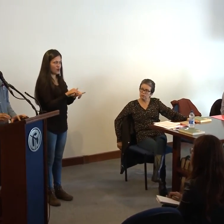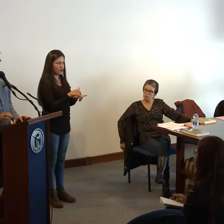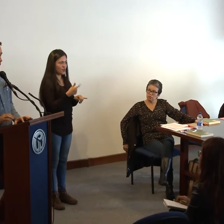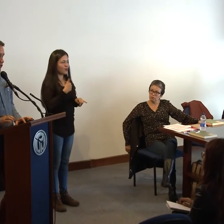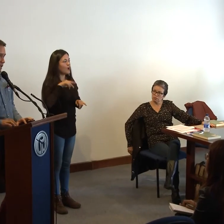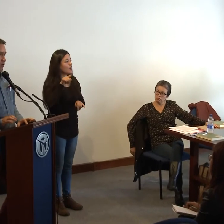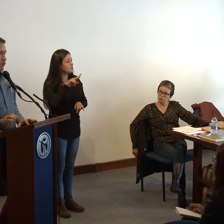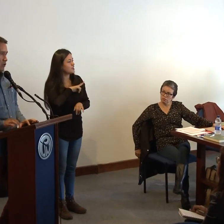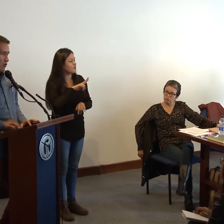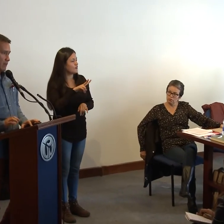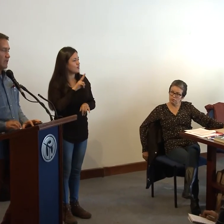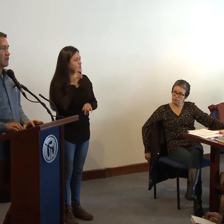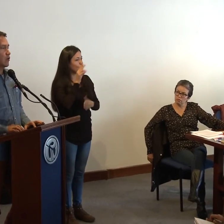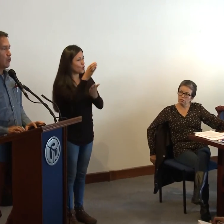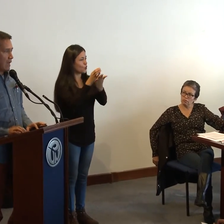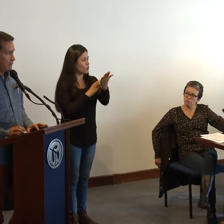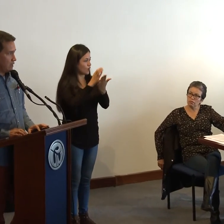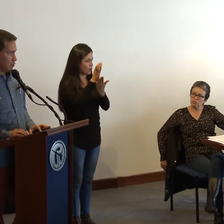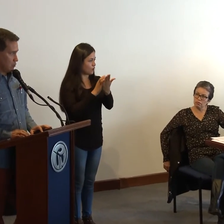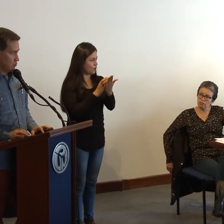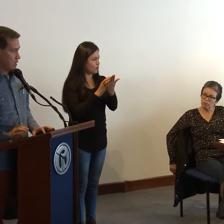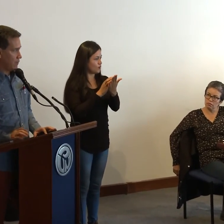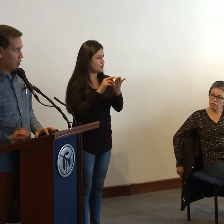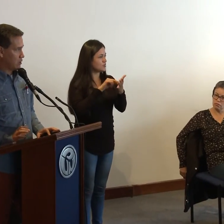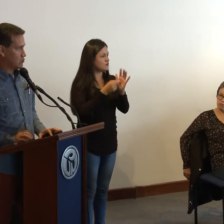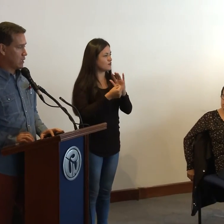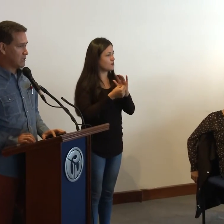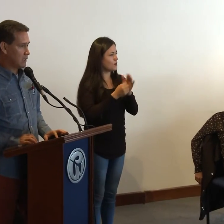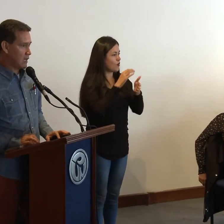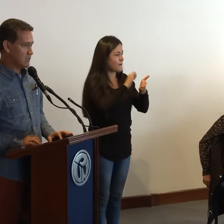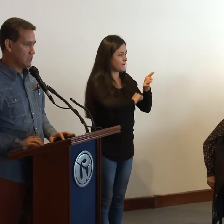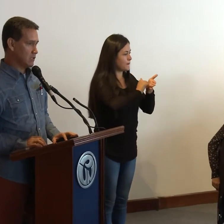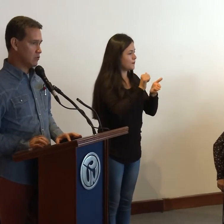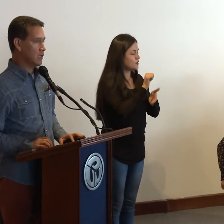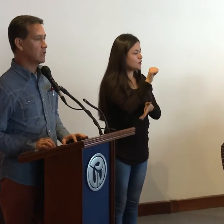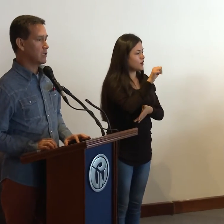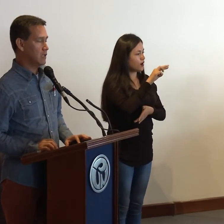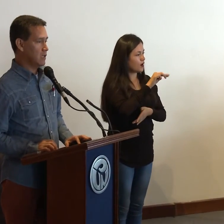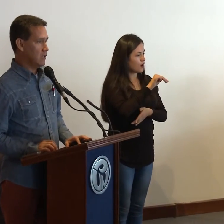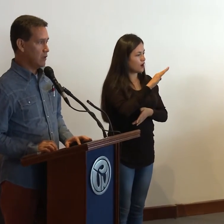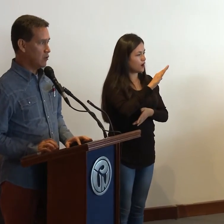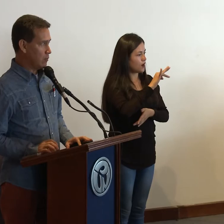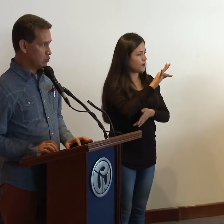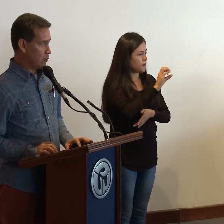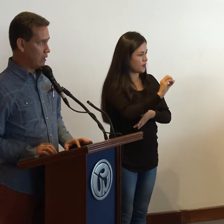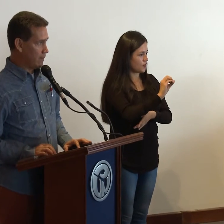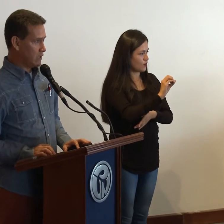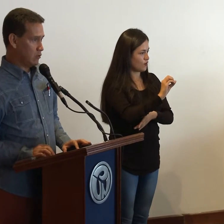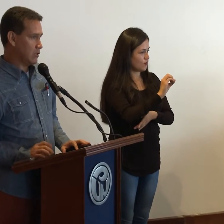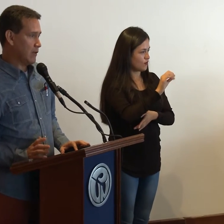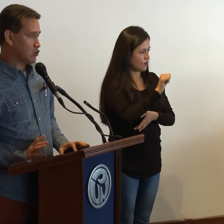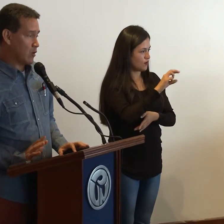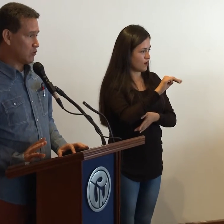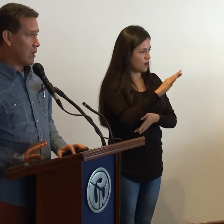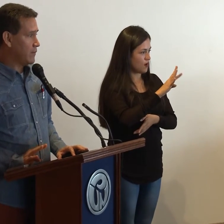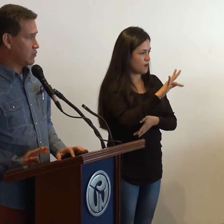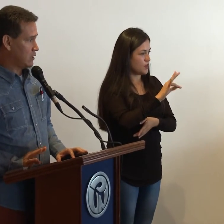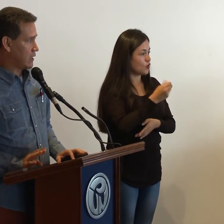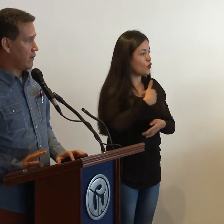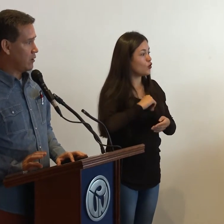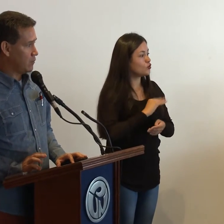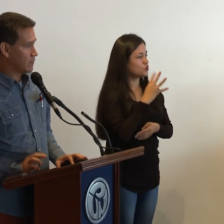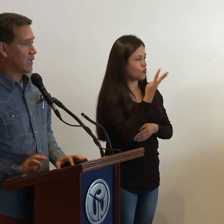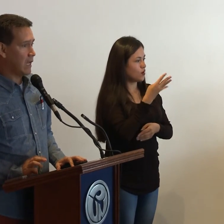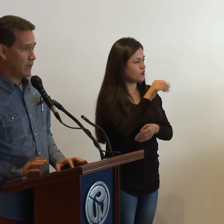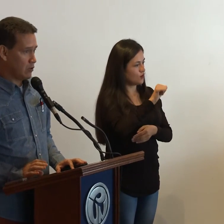veríamos hablando ya curricularmente como un ámbito, o sea, para los estudiantes de la licenciatura lo vemos como un ámbito. Tenemos 4 ámbitos